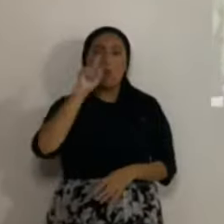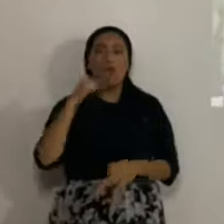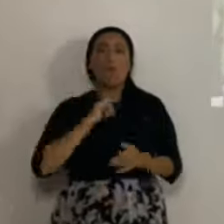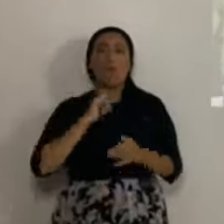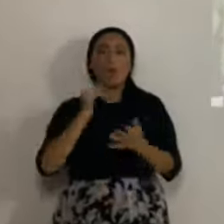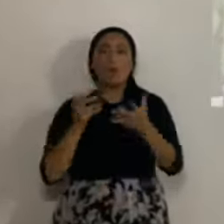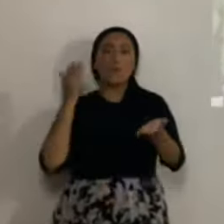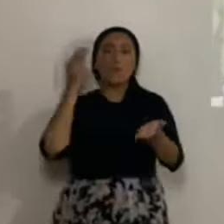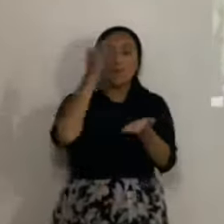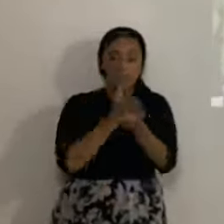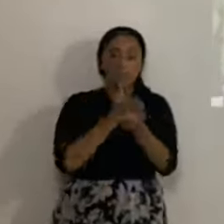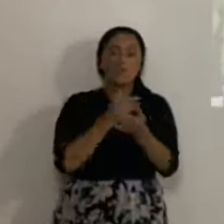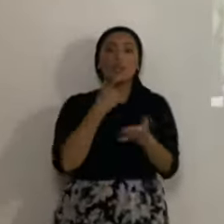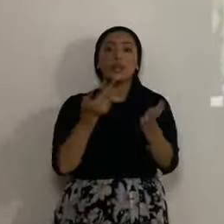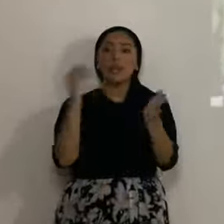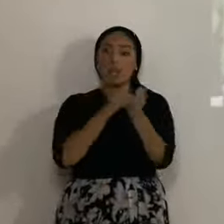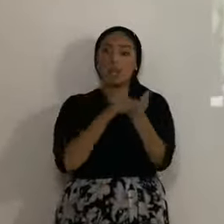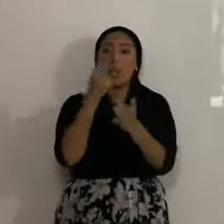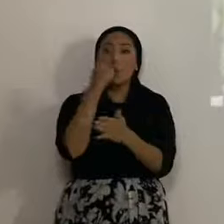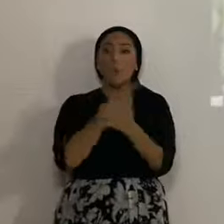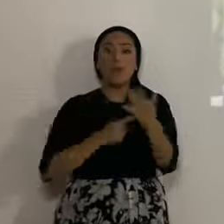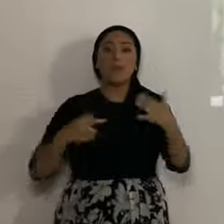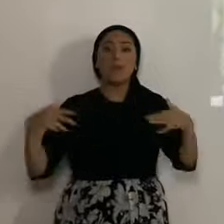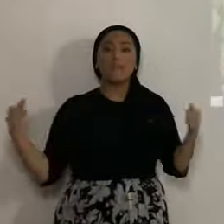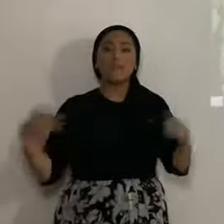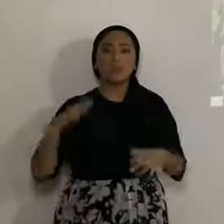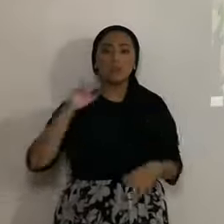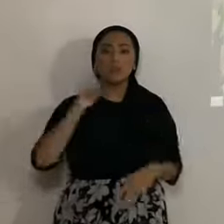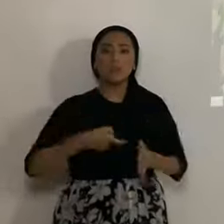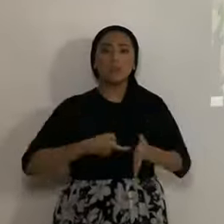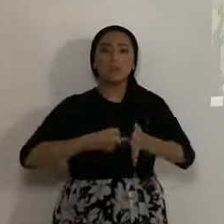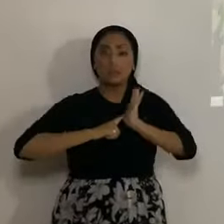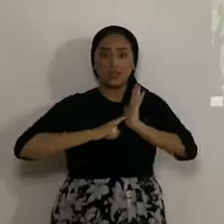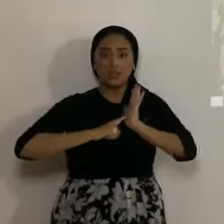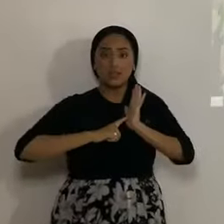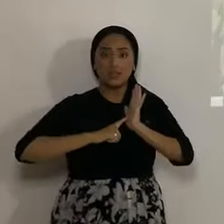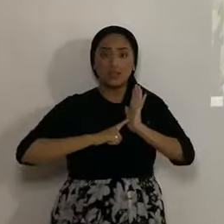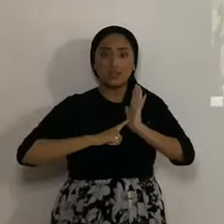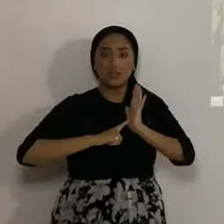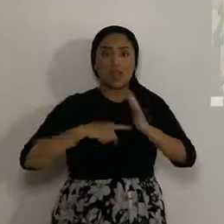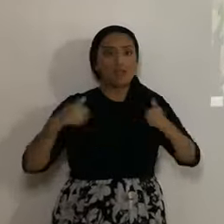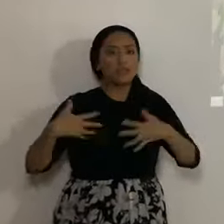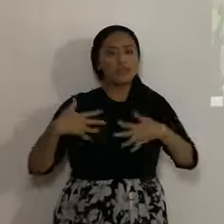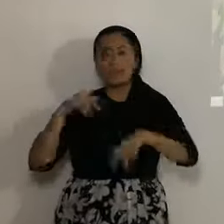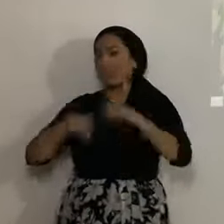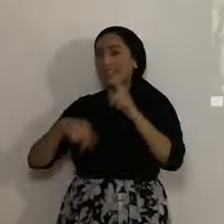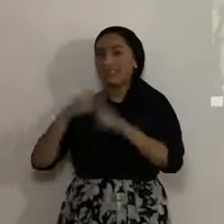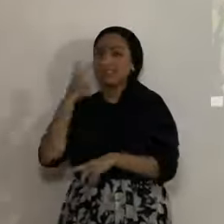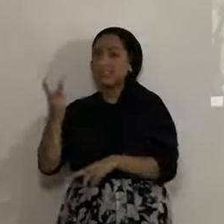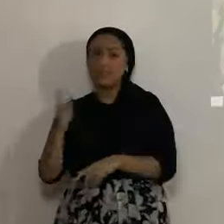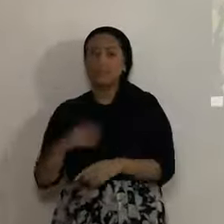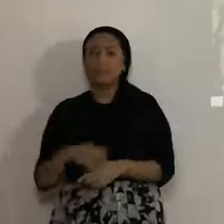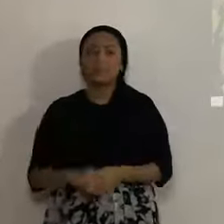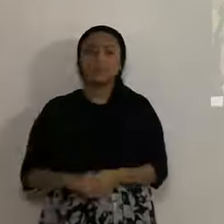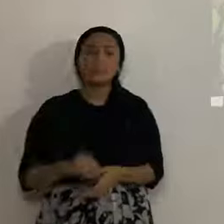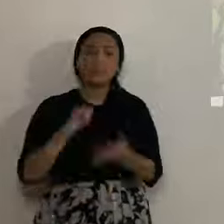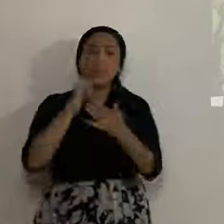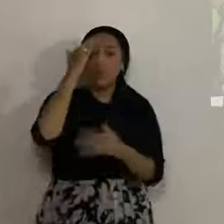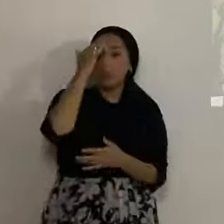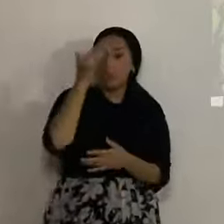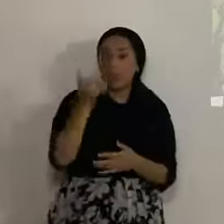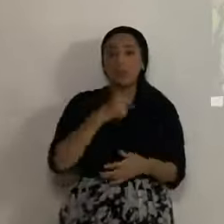Ahora, repito, lo que el miedo exige el amor ni siquiera lo puede ver. Por lo